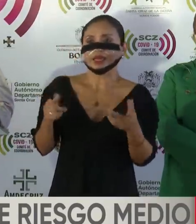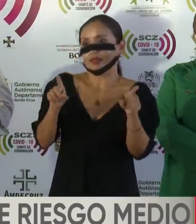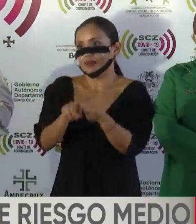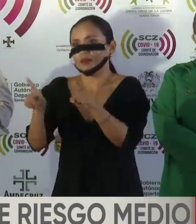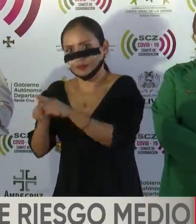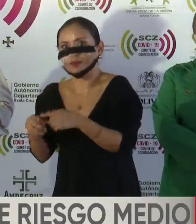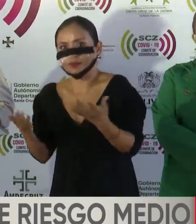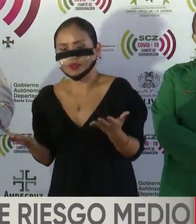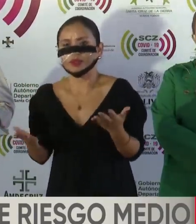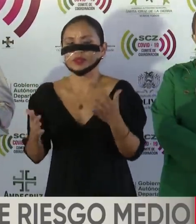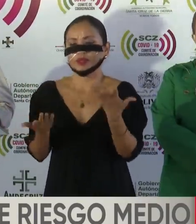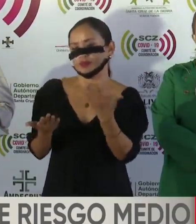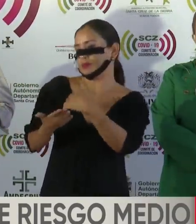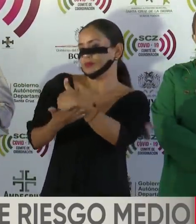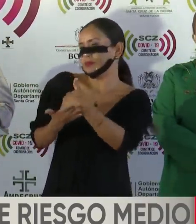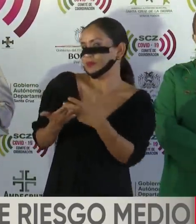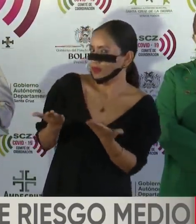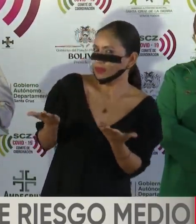también